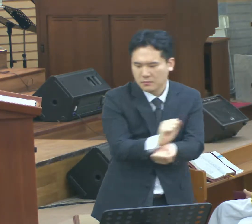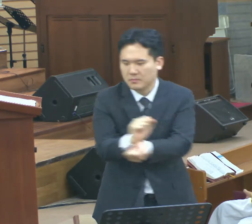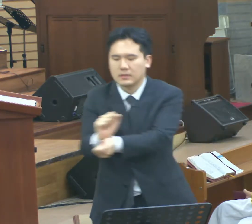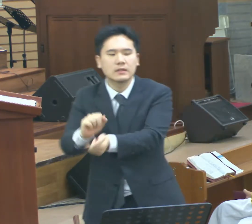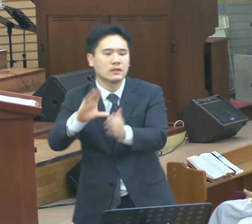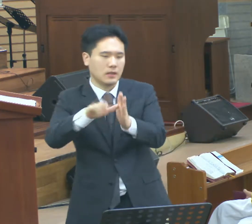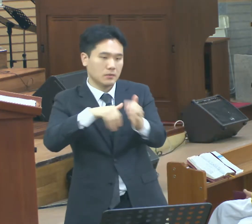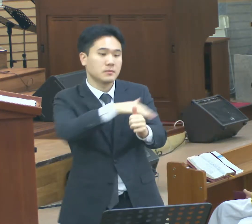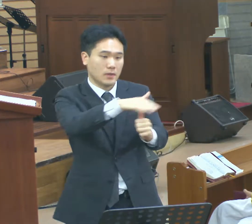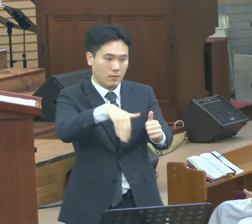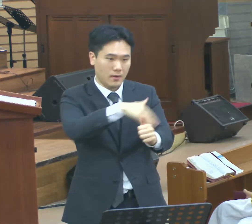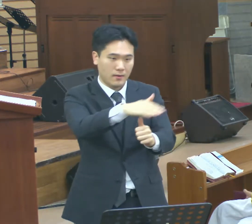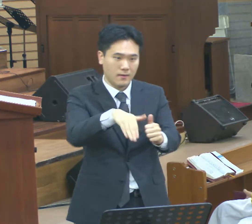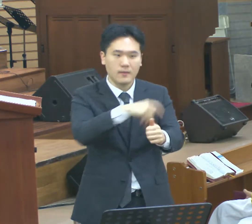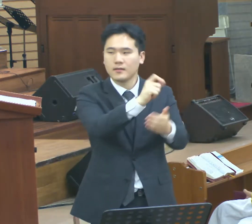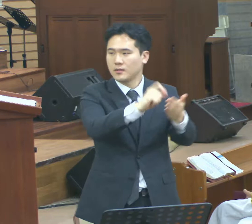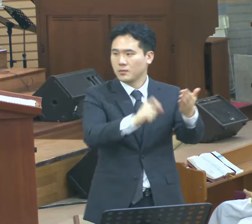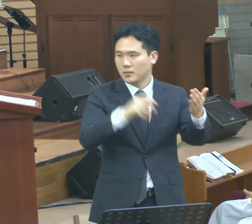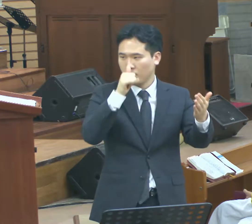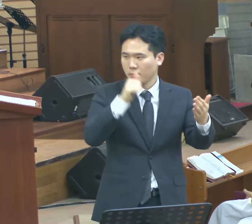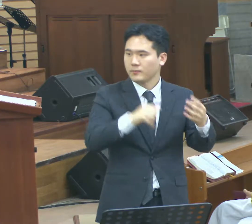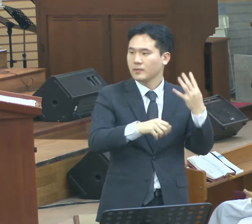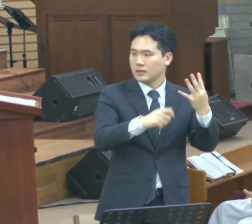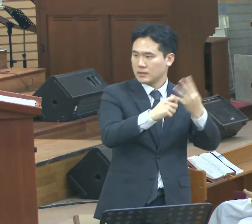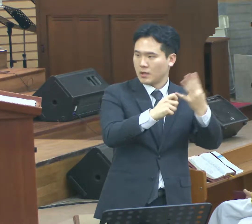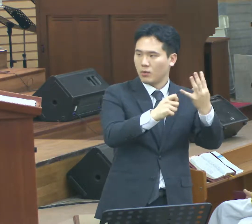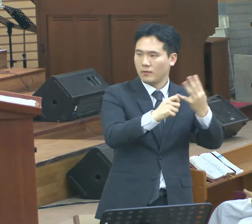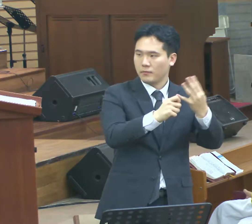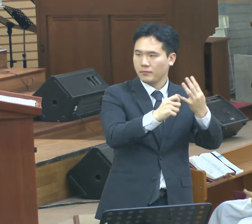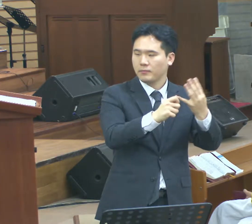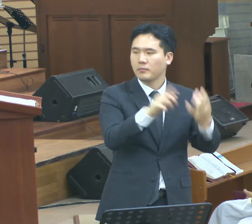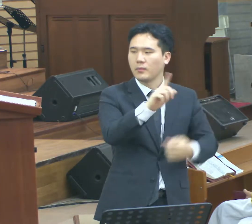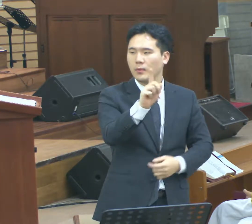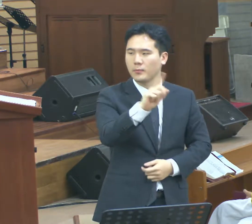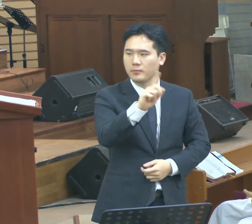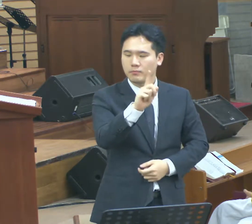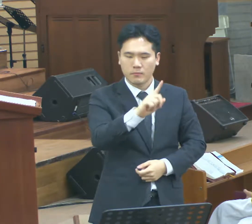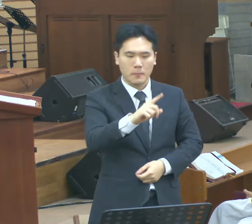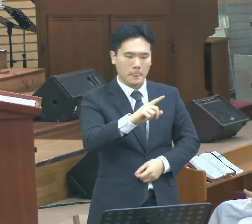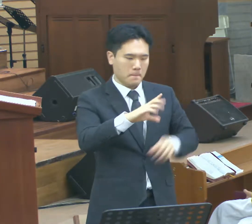모아놨고, 그 다음에 4권은 출애굽 시에 모세